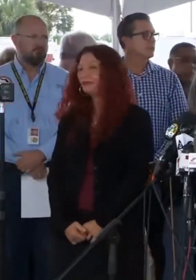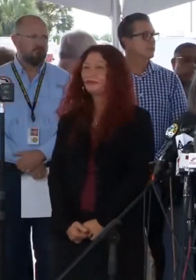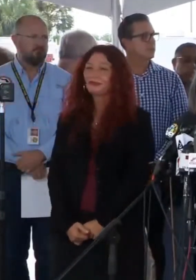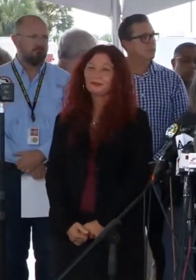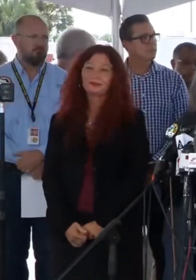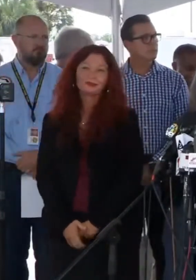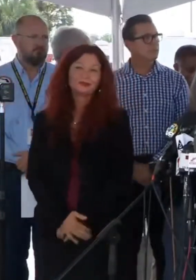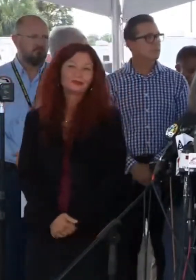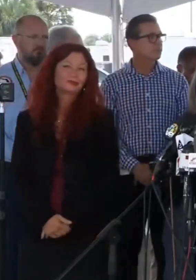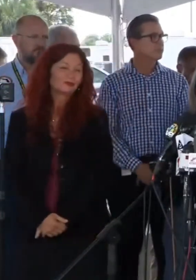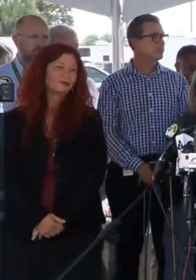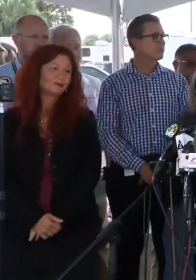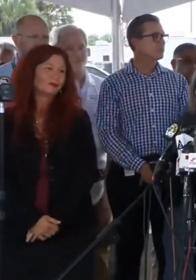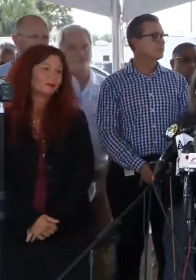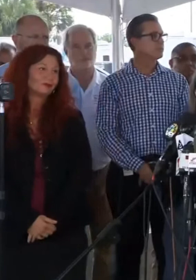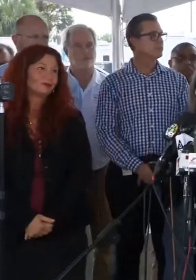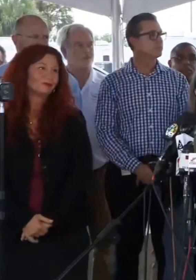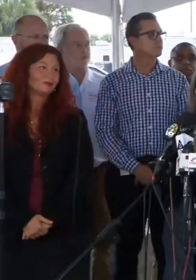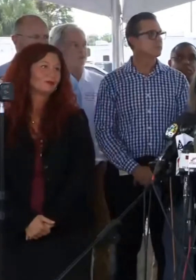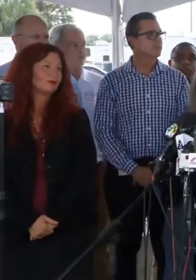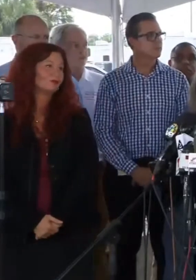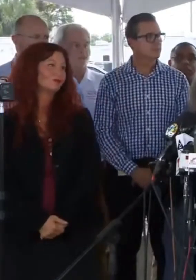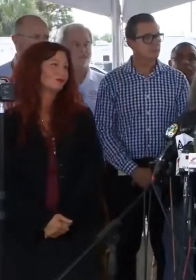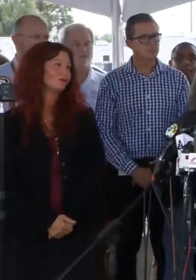otros equipos